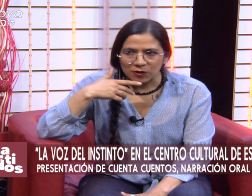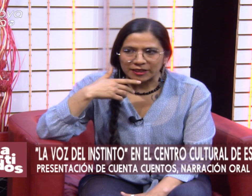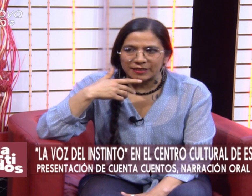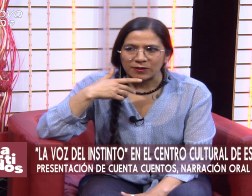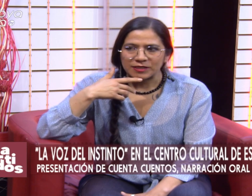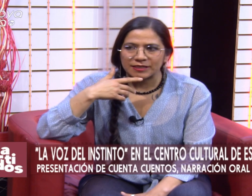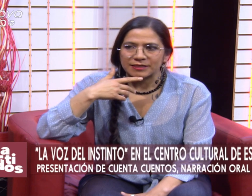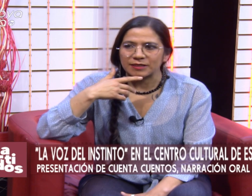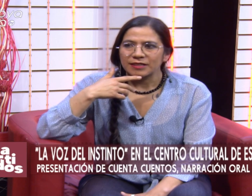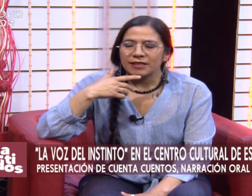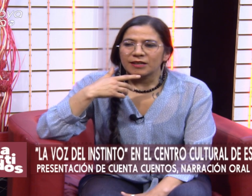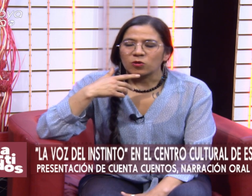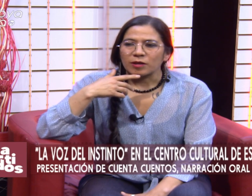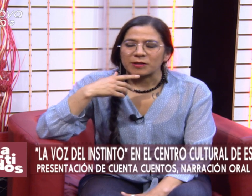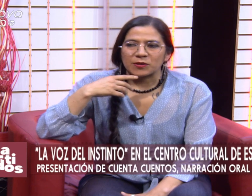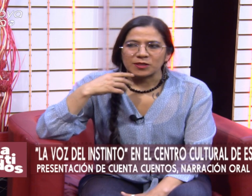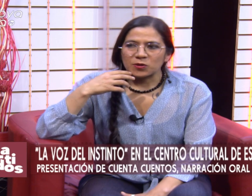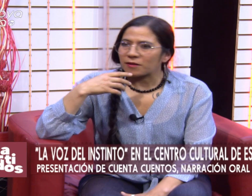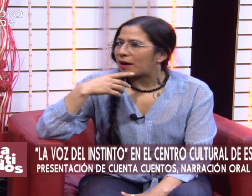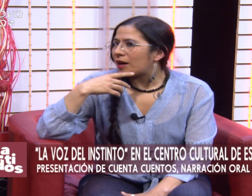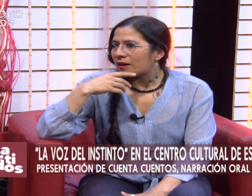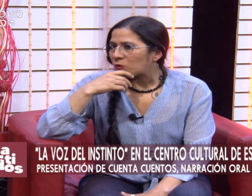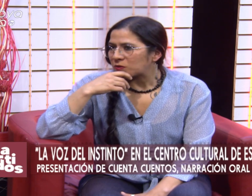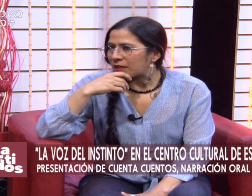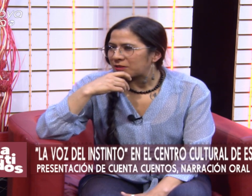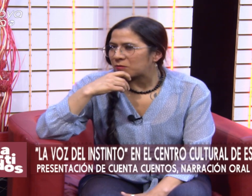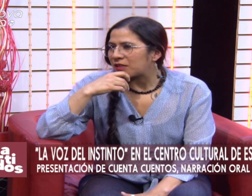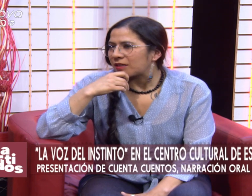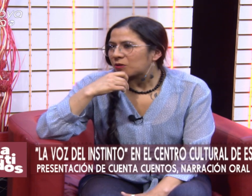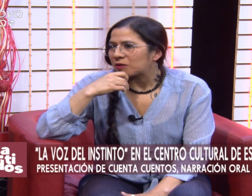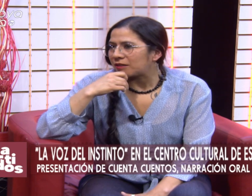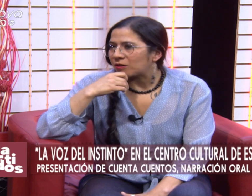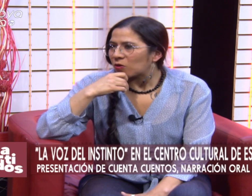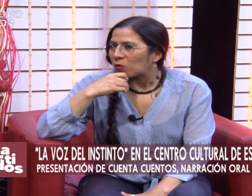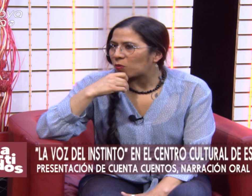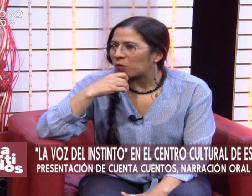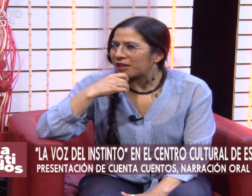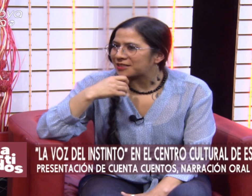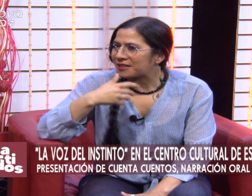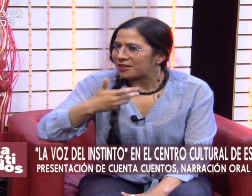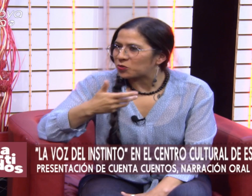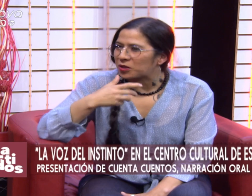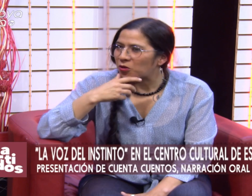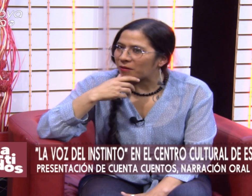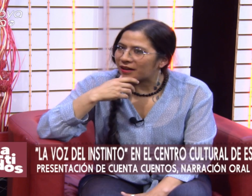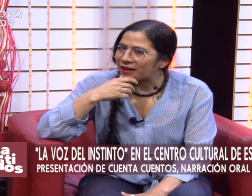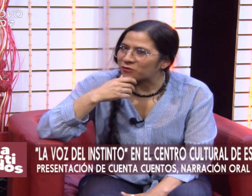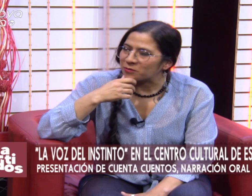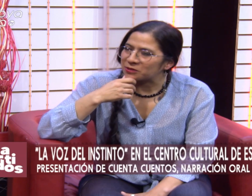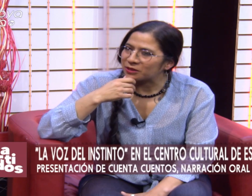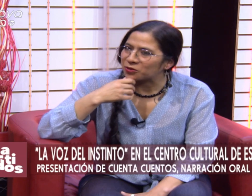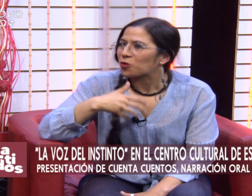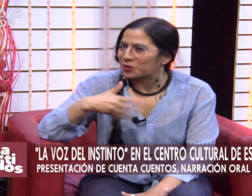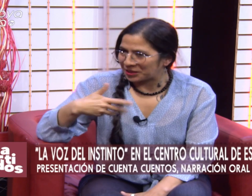atendidos. Es decir, una persona sorda va a un servicio médico y no puede acceder en su idioma a la información que todos recibiríamos,